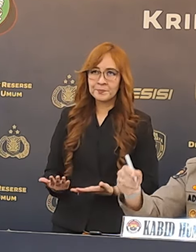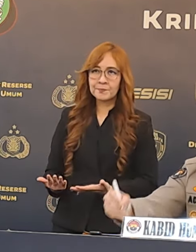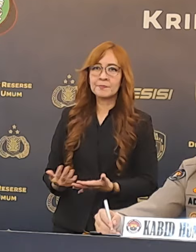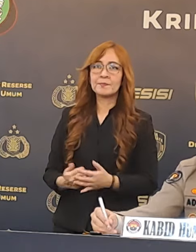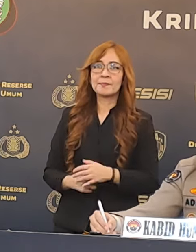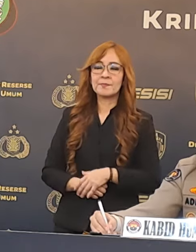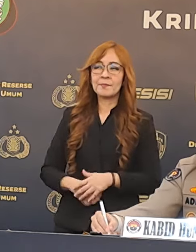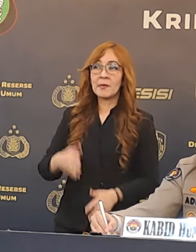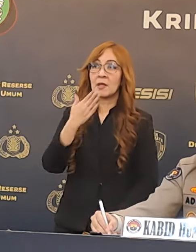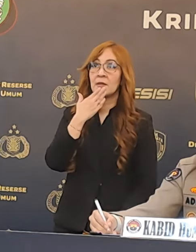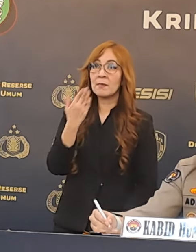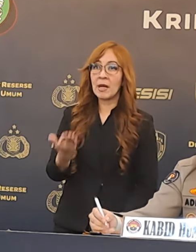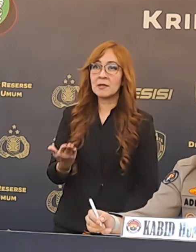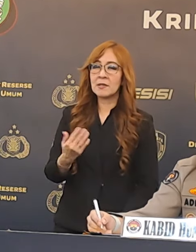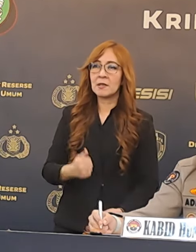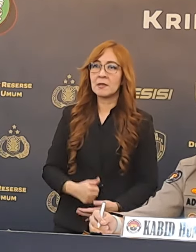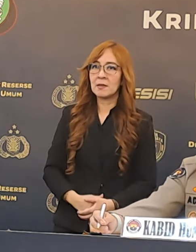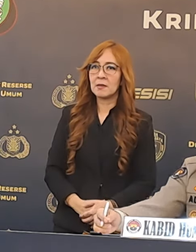Baik, terima kasih.